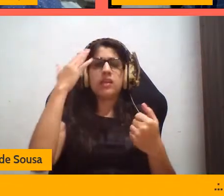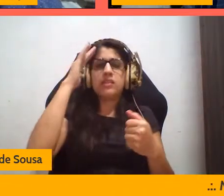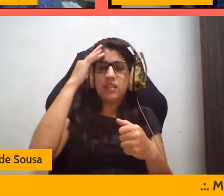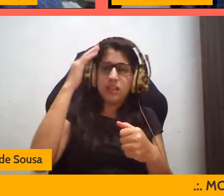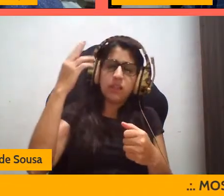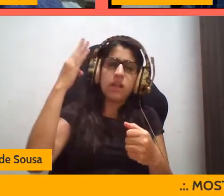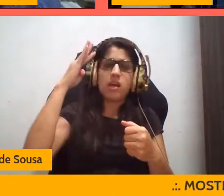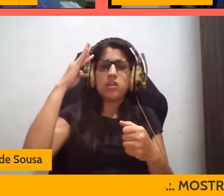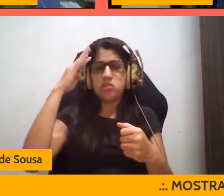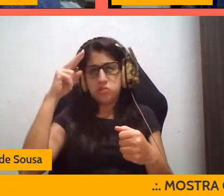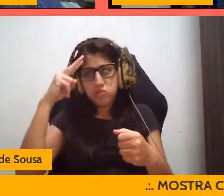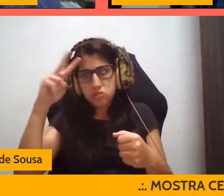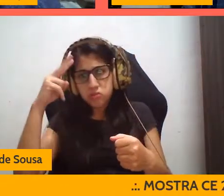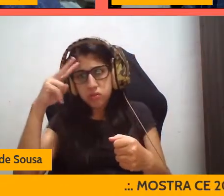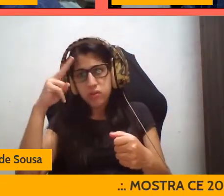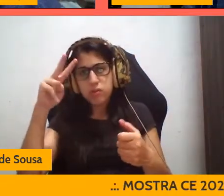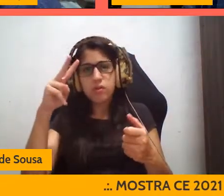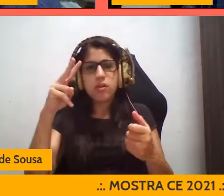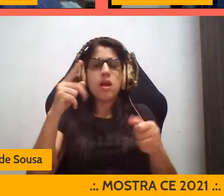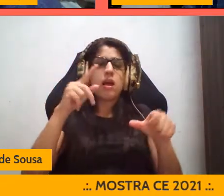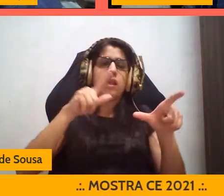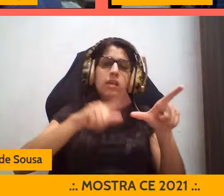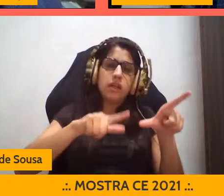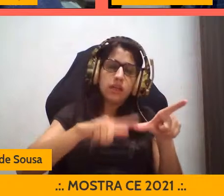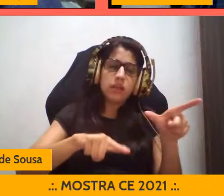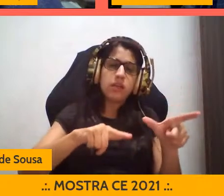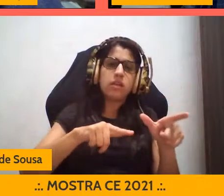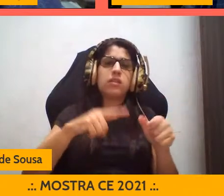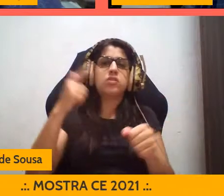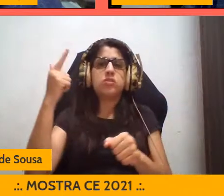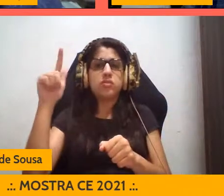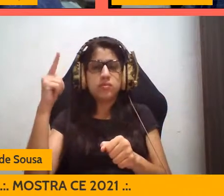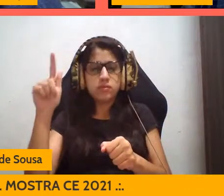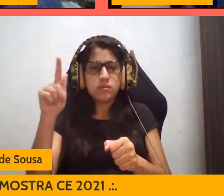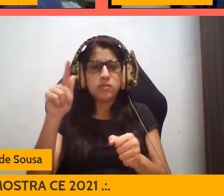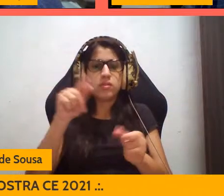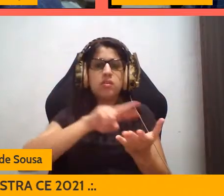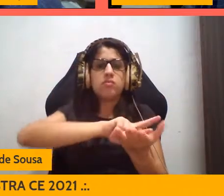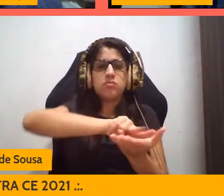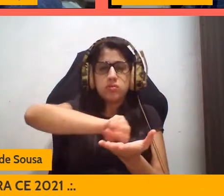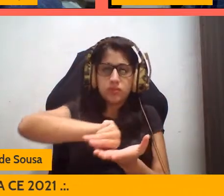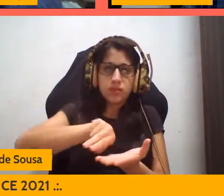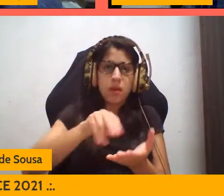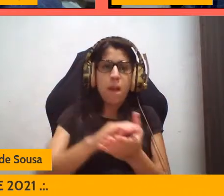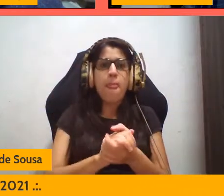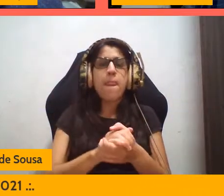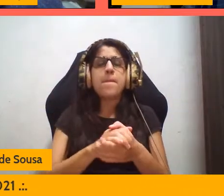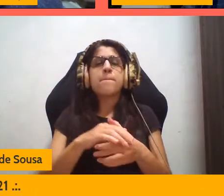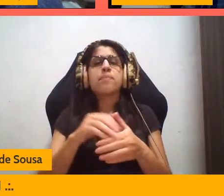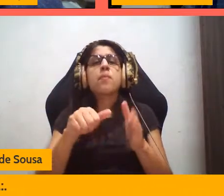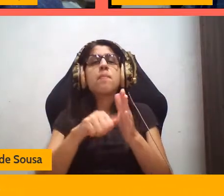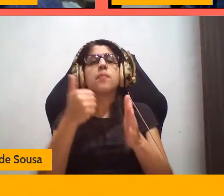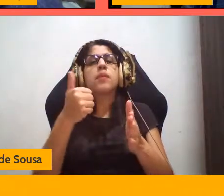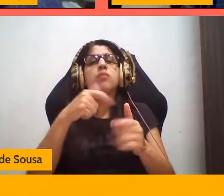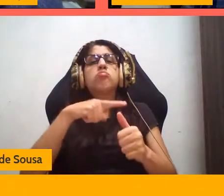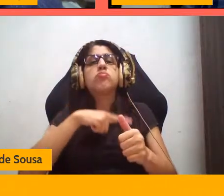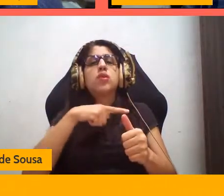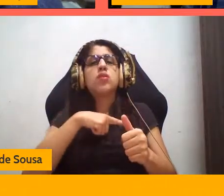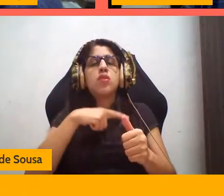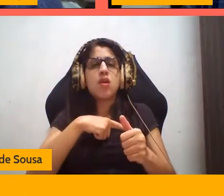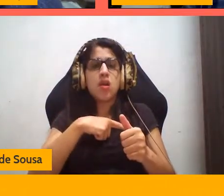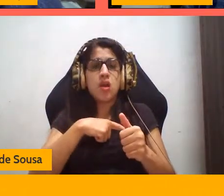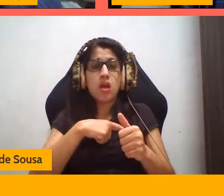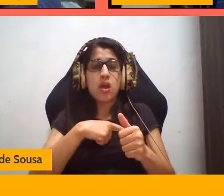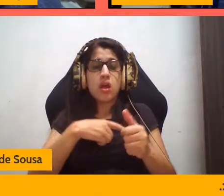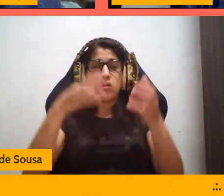entender a geografia, letras, etc. Então, primeiro é ter realmente um domínio do